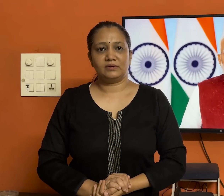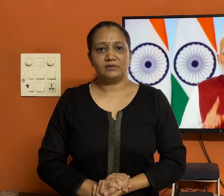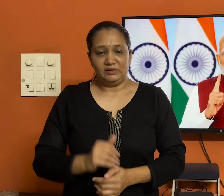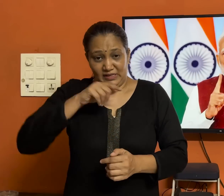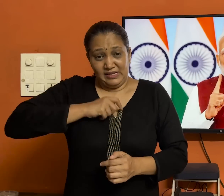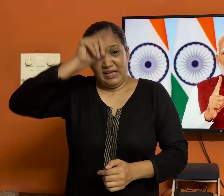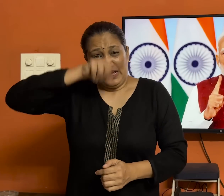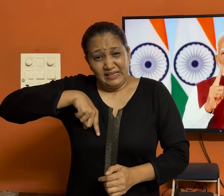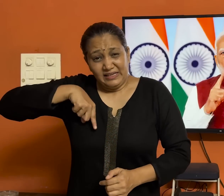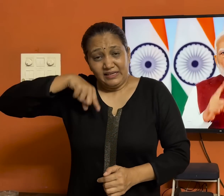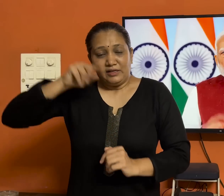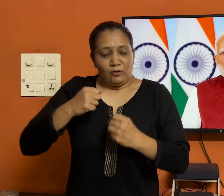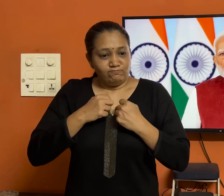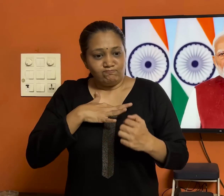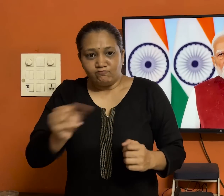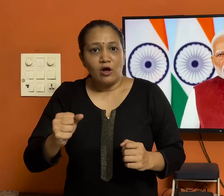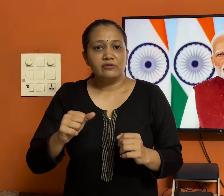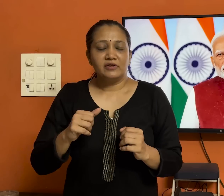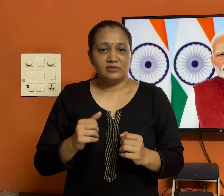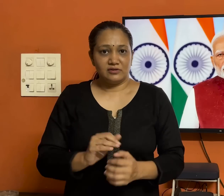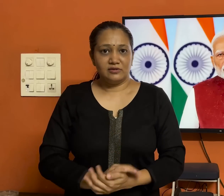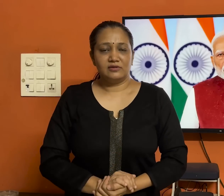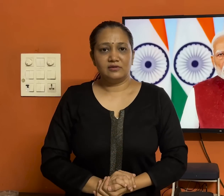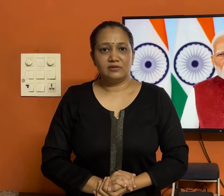हम भारतवासी के हौसले,